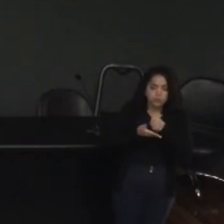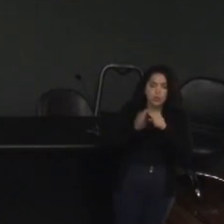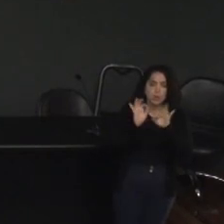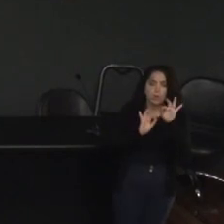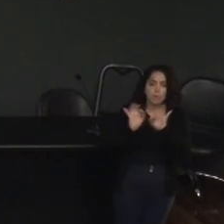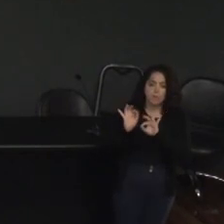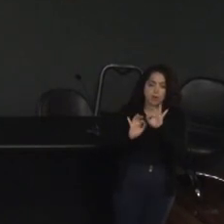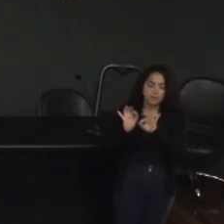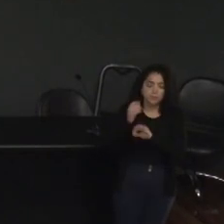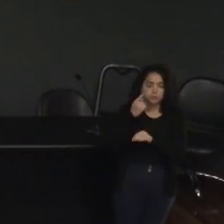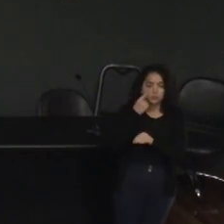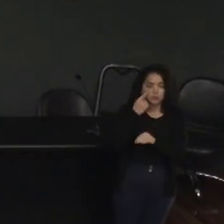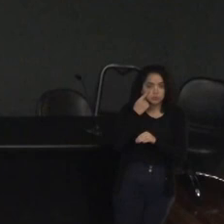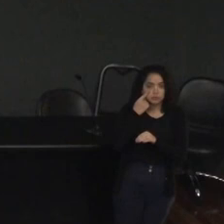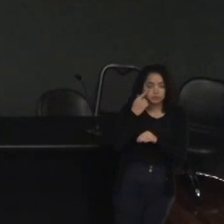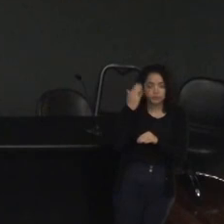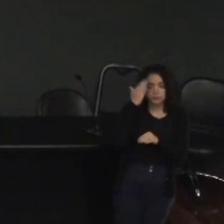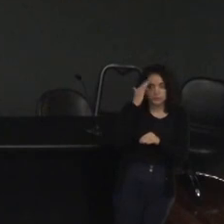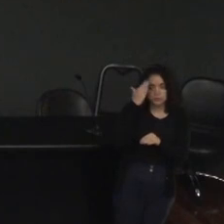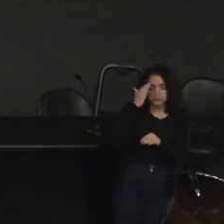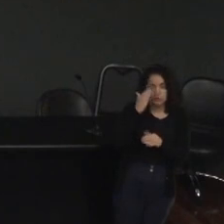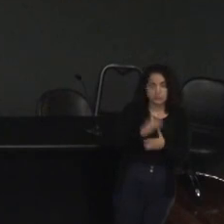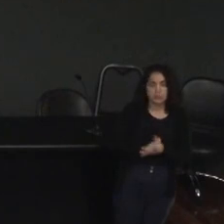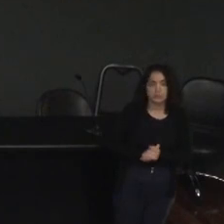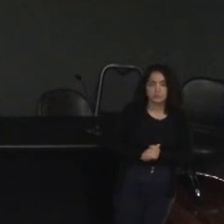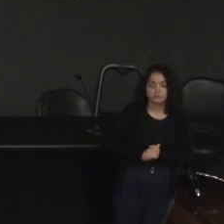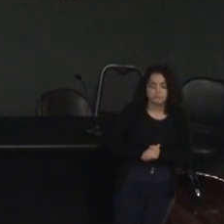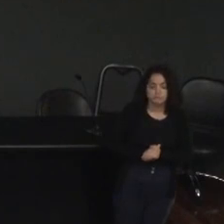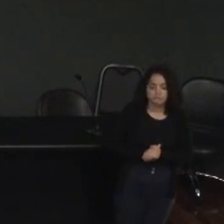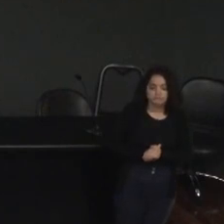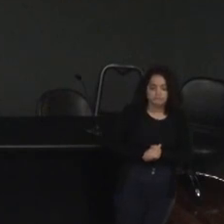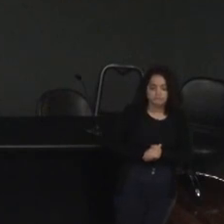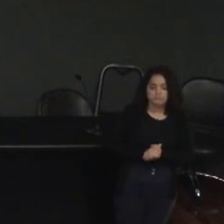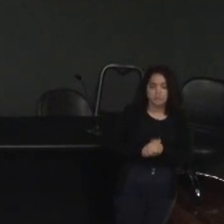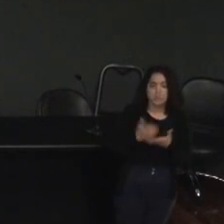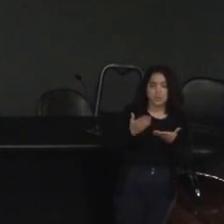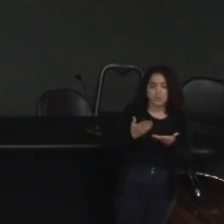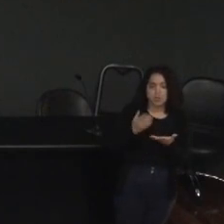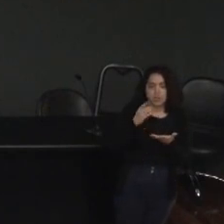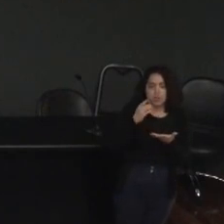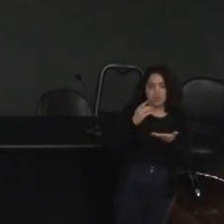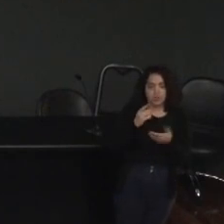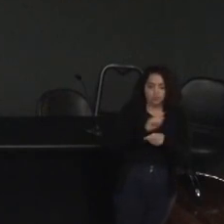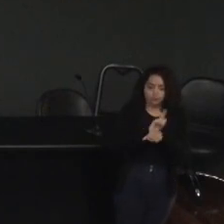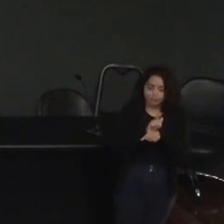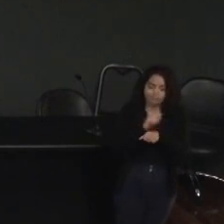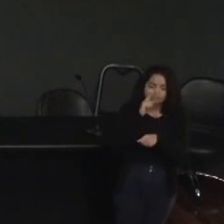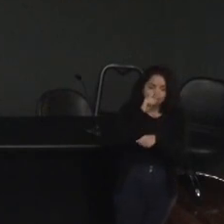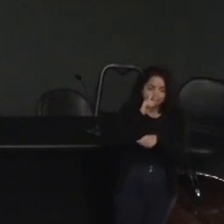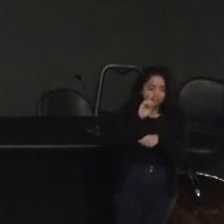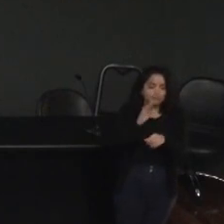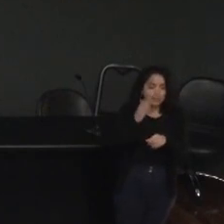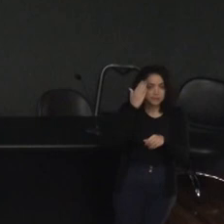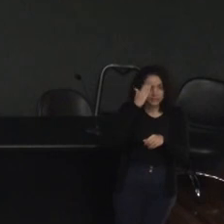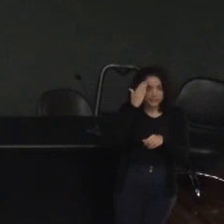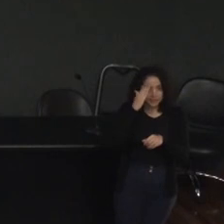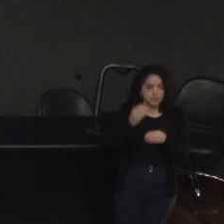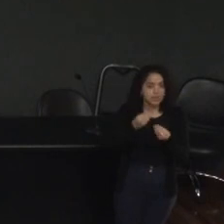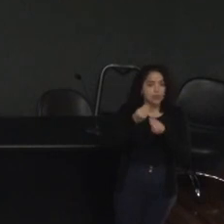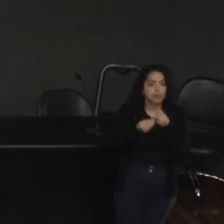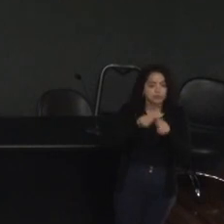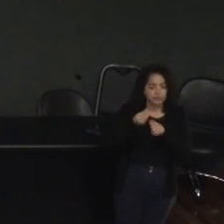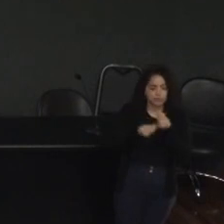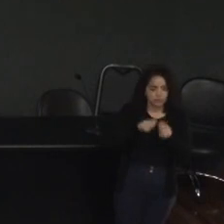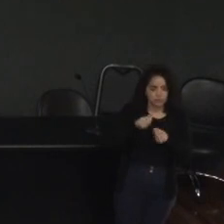calor então só para vocês entenderem aqui a gente não tá no curso de Gestão de Risco mas só para vocês entenderem como é que funciona então Aqui vocês têm